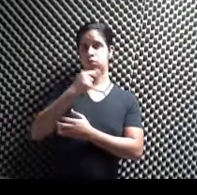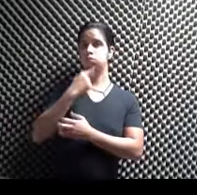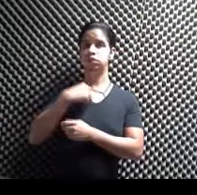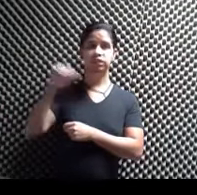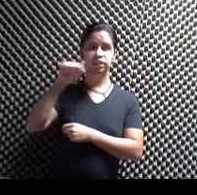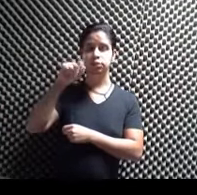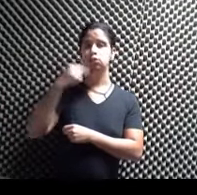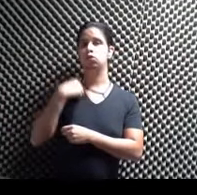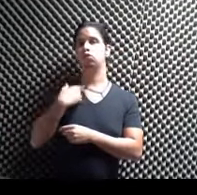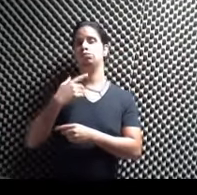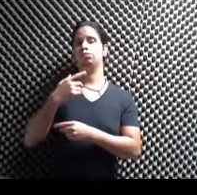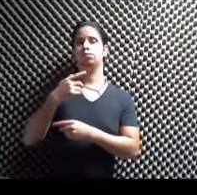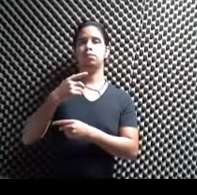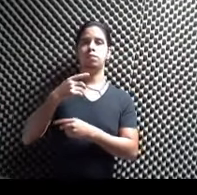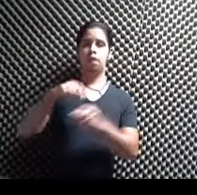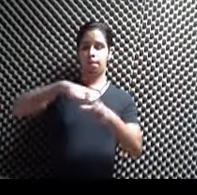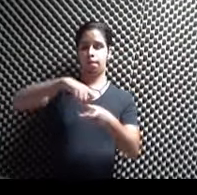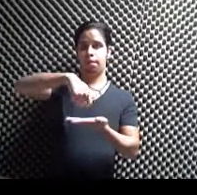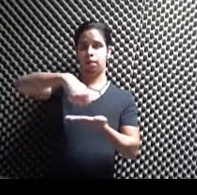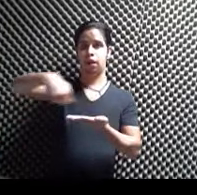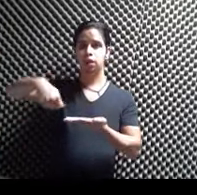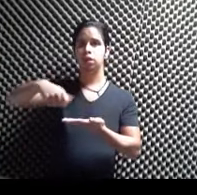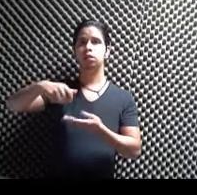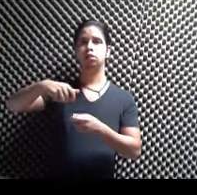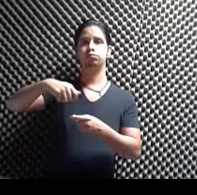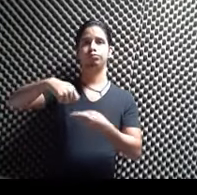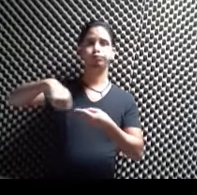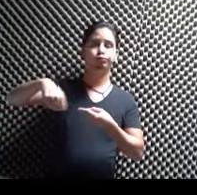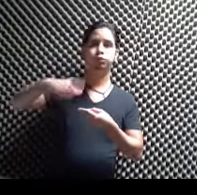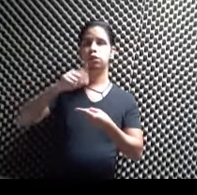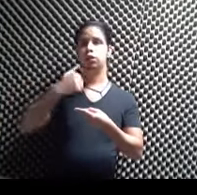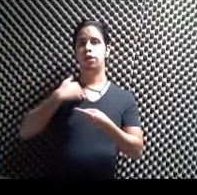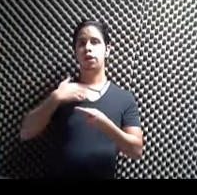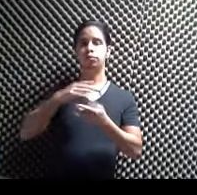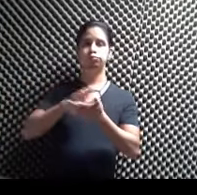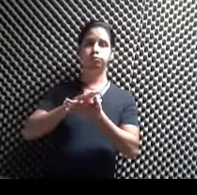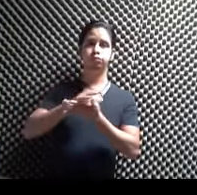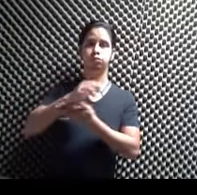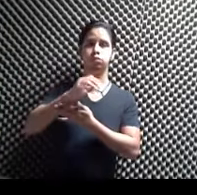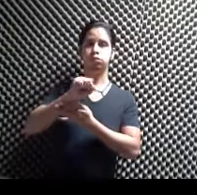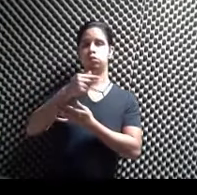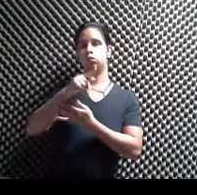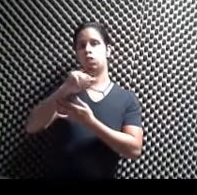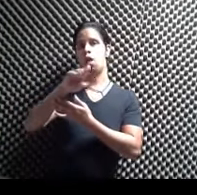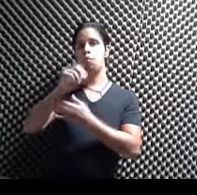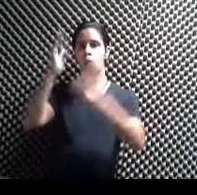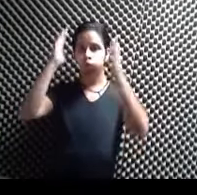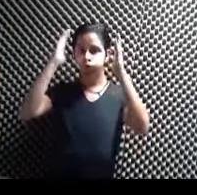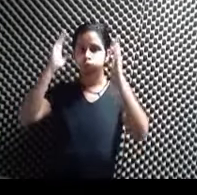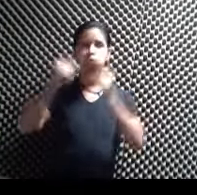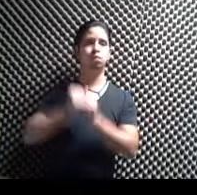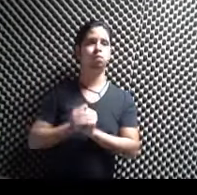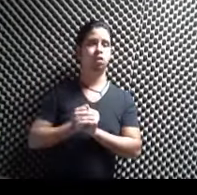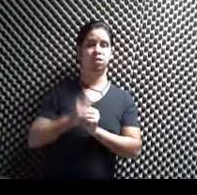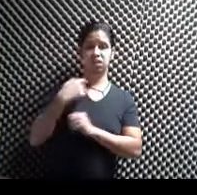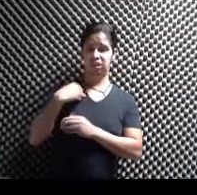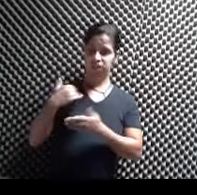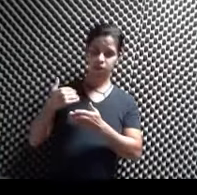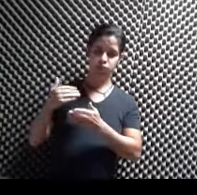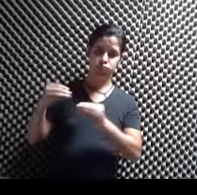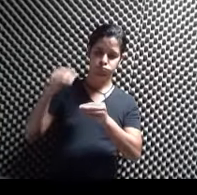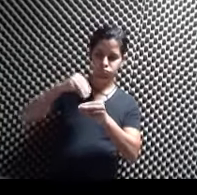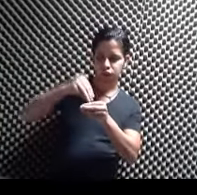dientes, desodorantes, rasuradora, jabón, champú. Tú sabes que son mochilas de amor que se llenan con las necesidades de cada población. Me